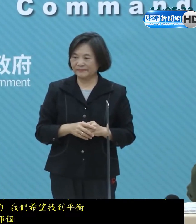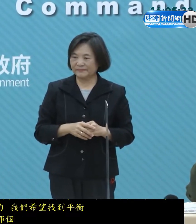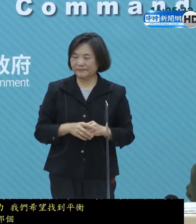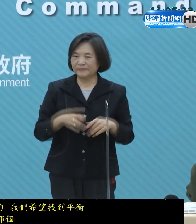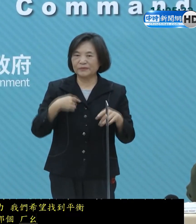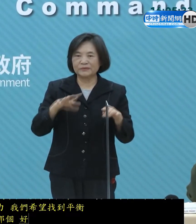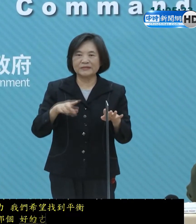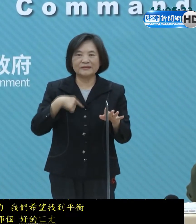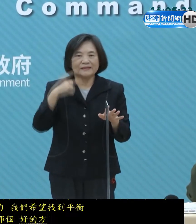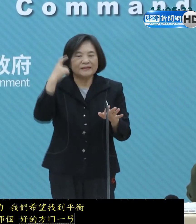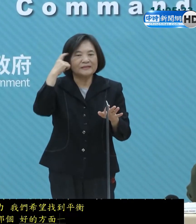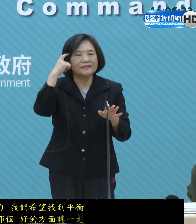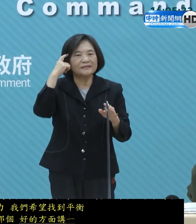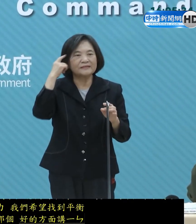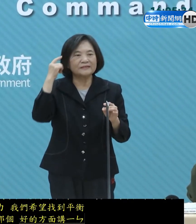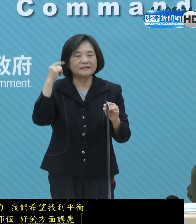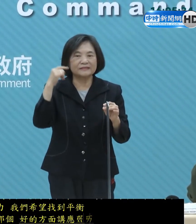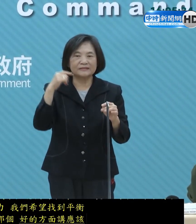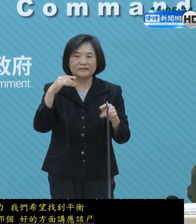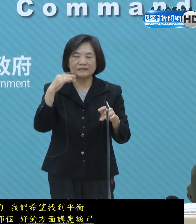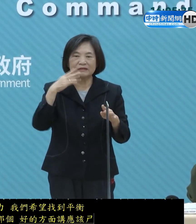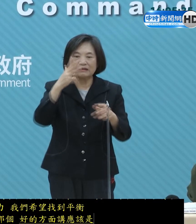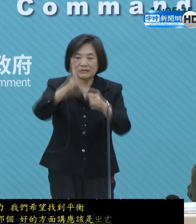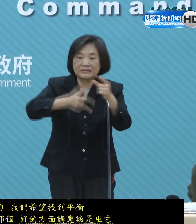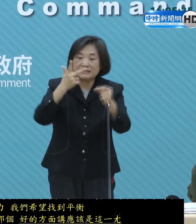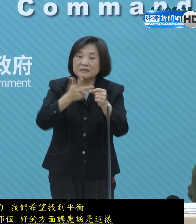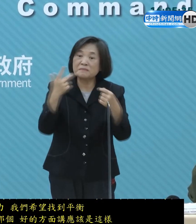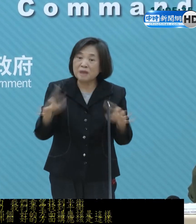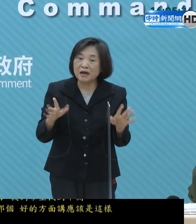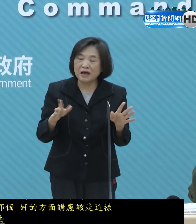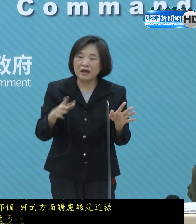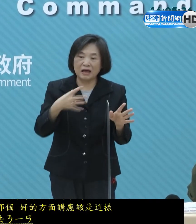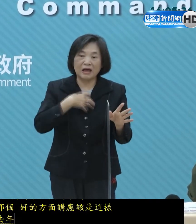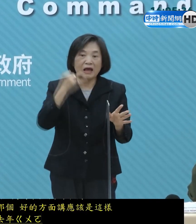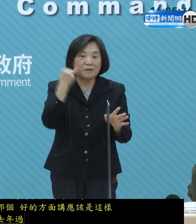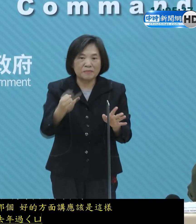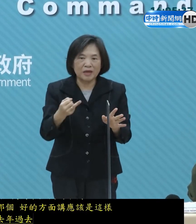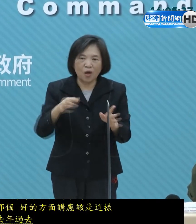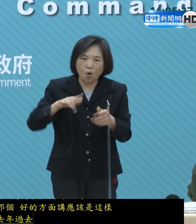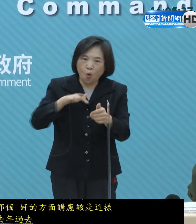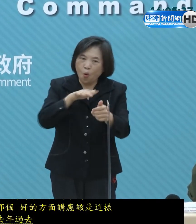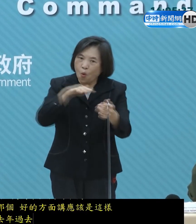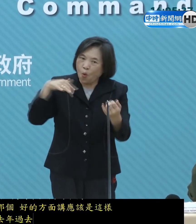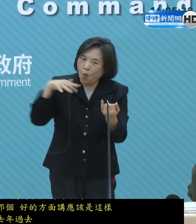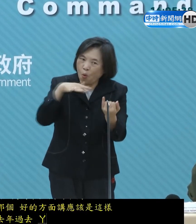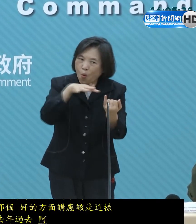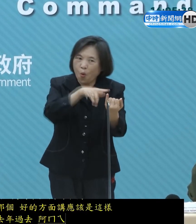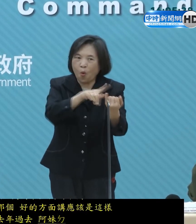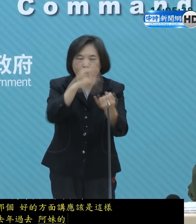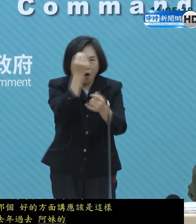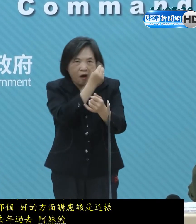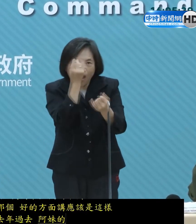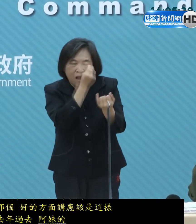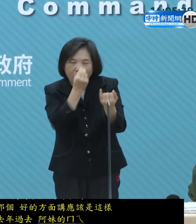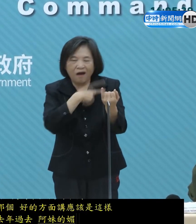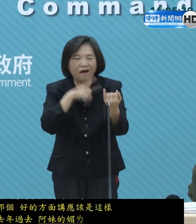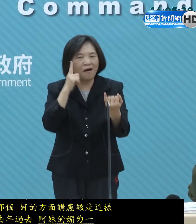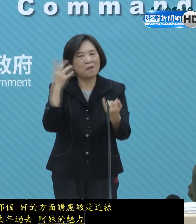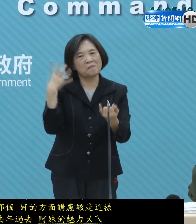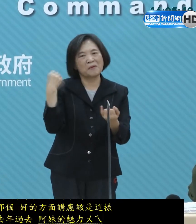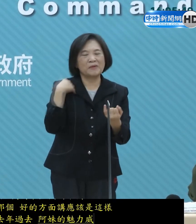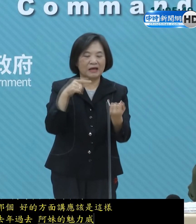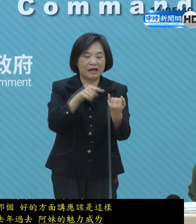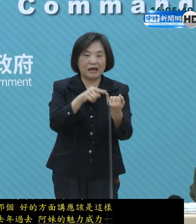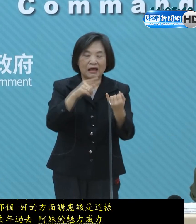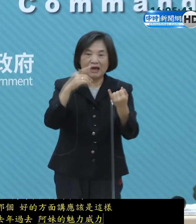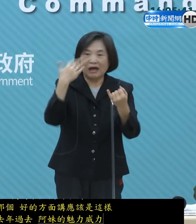好的方面讲哦，应该这样讲了，七年过去了。阿妹的魅力依旧，威力还是在嘛，那所以她一出